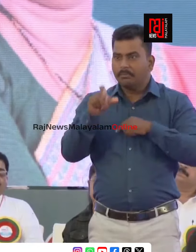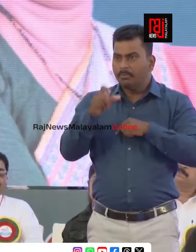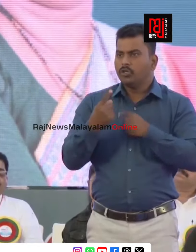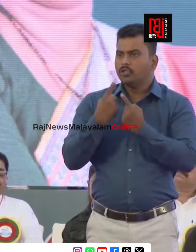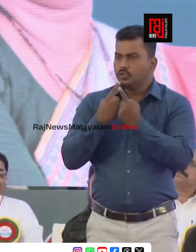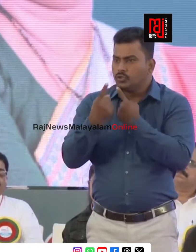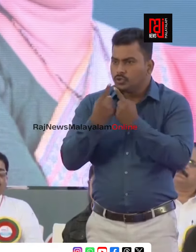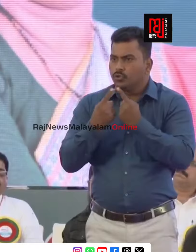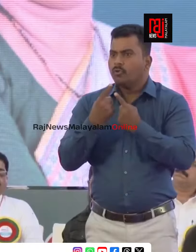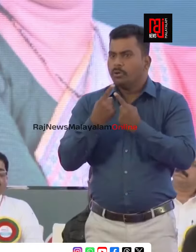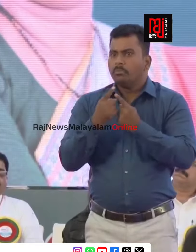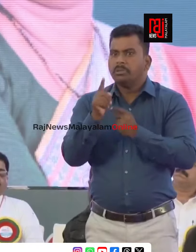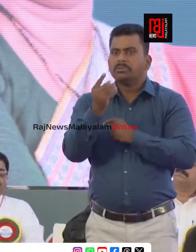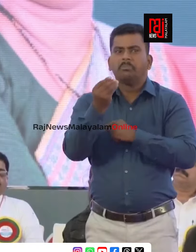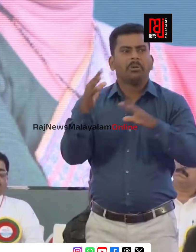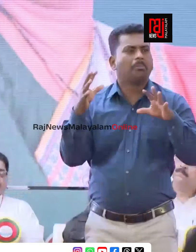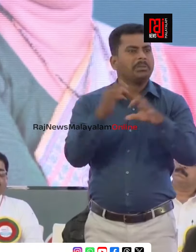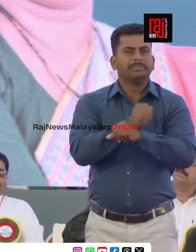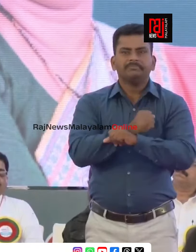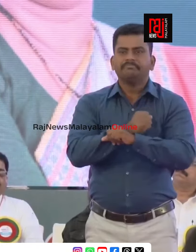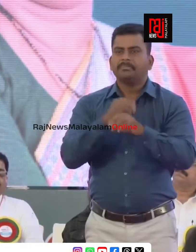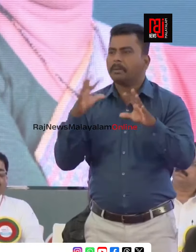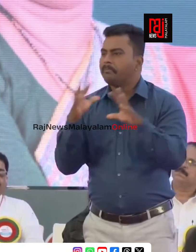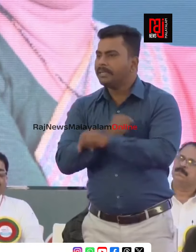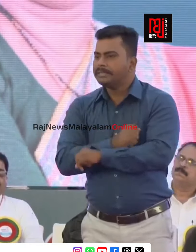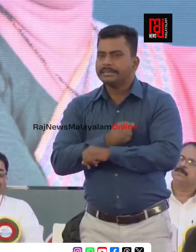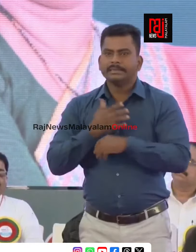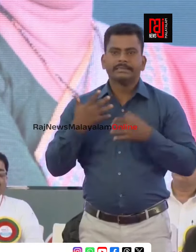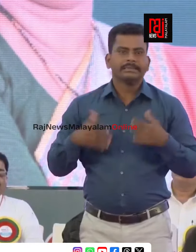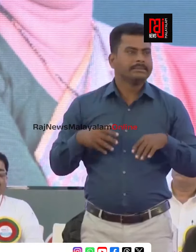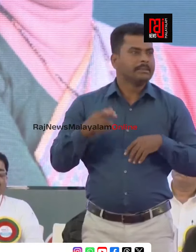ആശയവിനിമയം നടത്താൻ കഴിഞ്ഞിട്ടുണ്ട്. പക്ഷേ